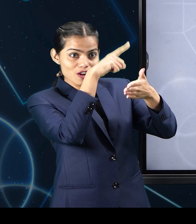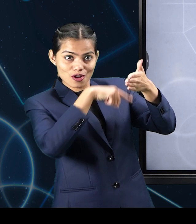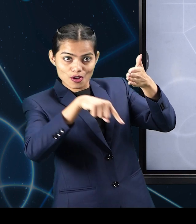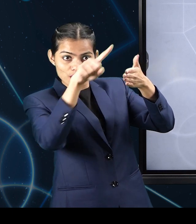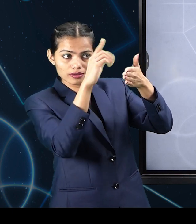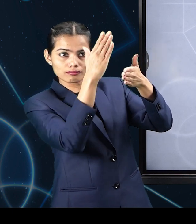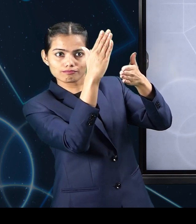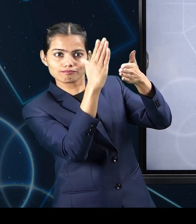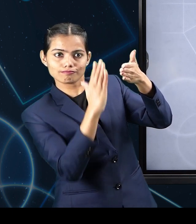తీగ,